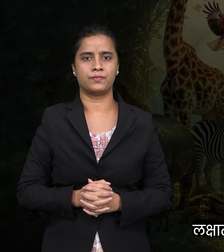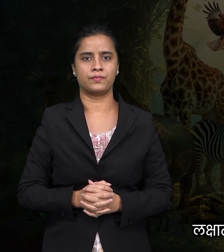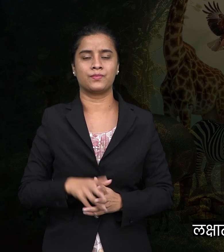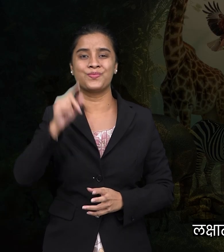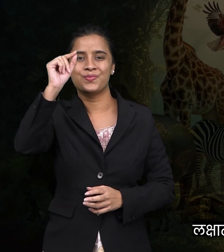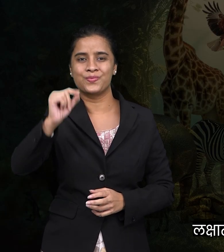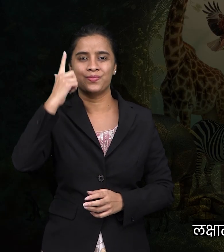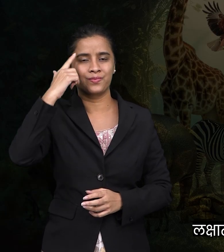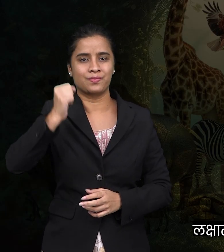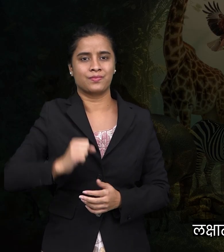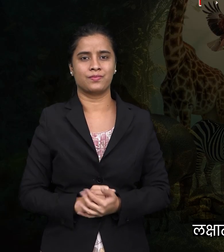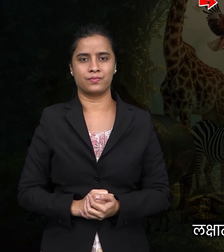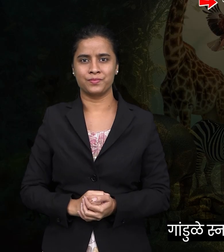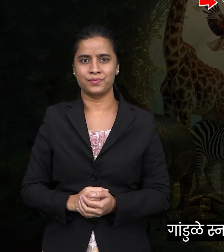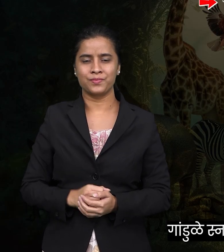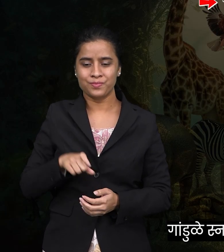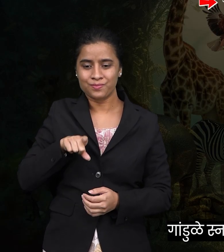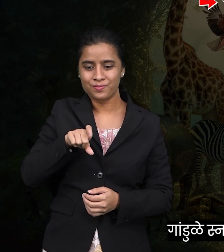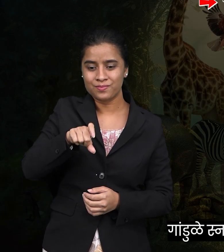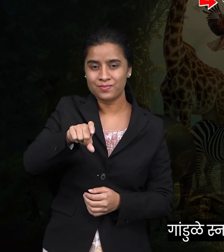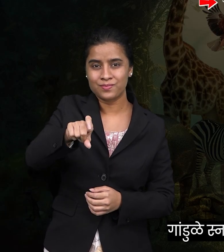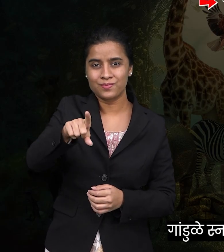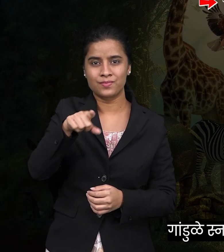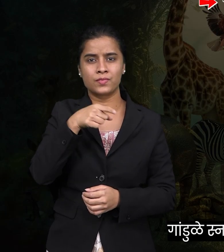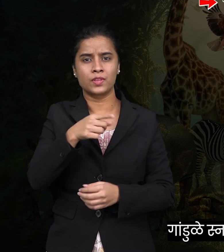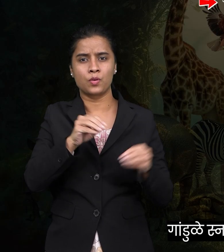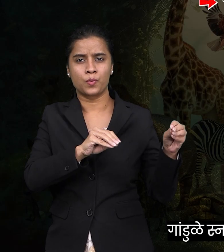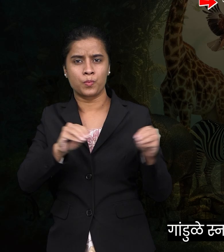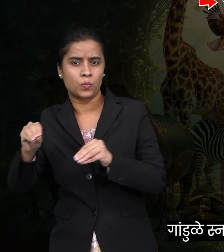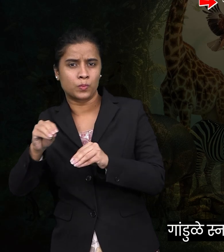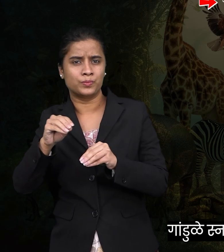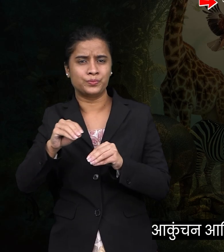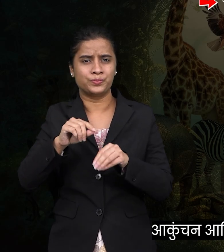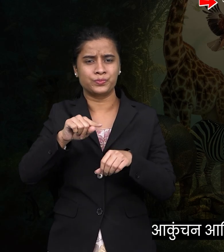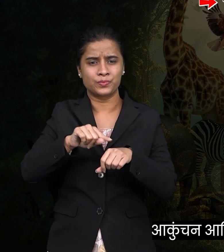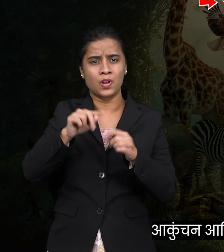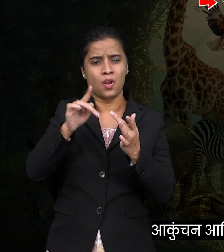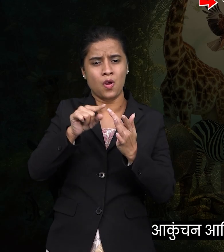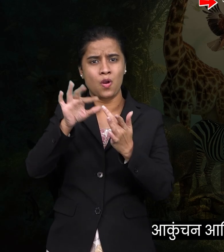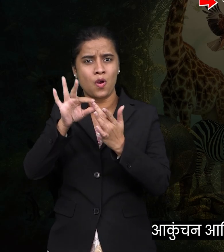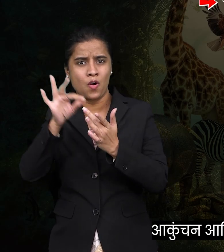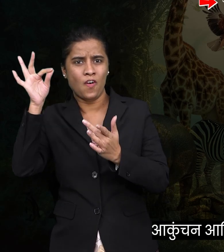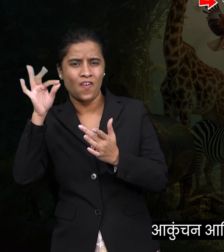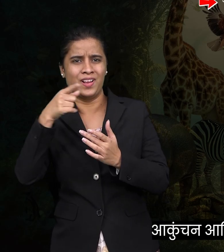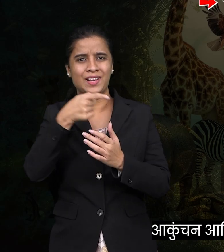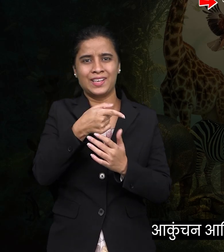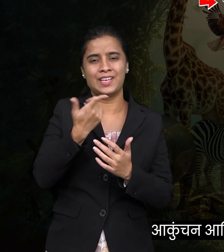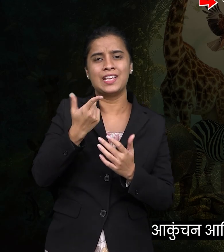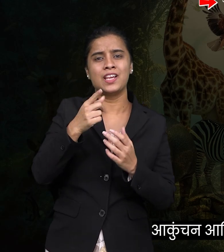लक्षात ठेवण्यासारख्या गोष्टी: गांडुळे स्नायूंचा वापर करून शरीराच्या आकुंचन आणि विस्ताराने हालचाल करतात.